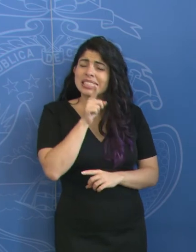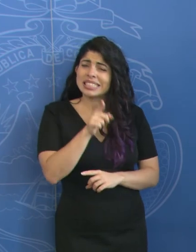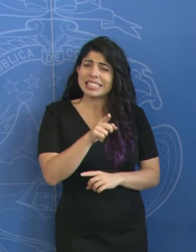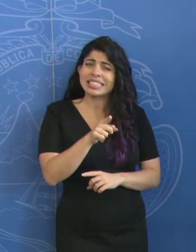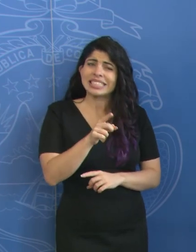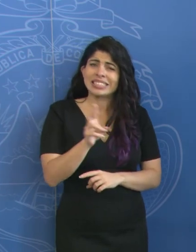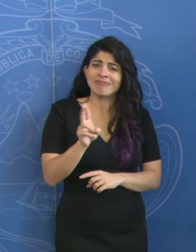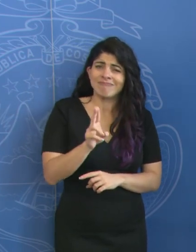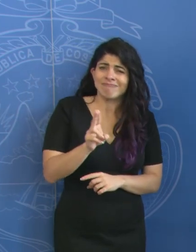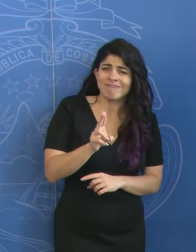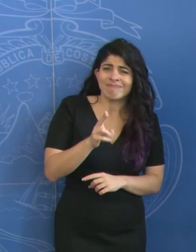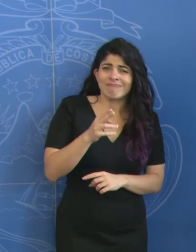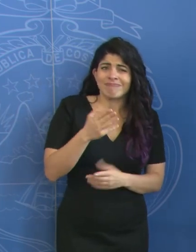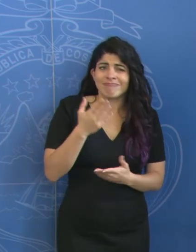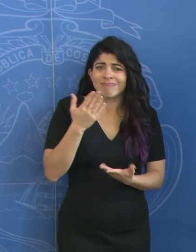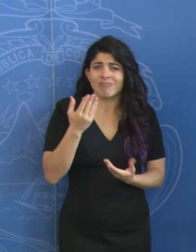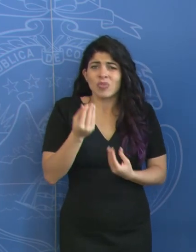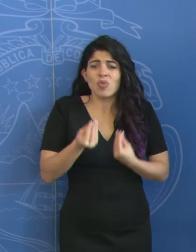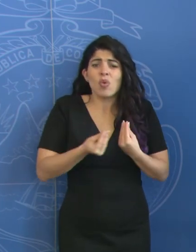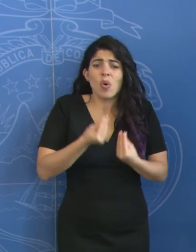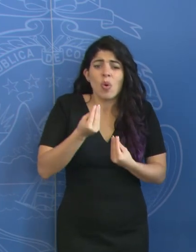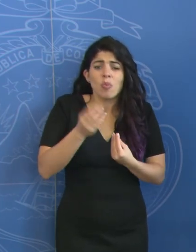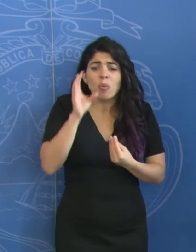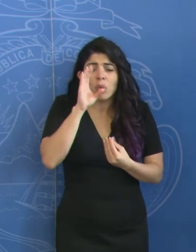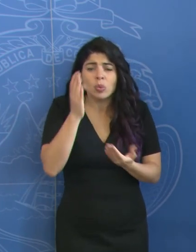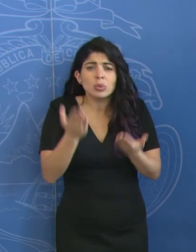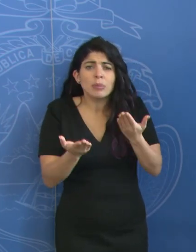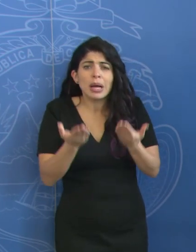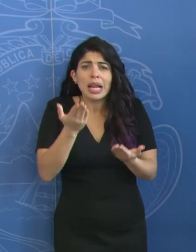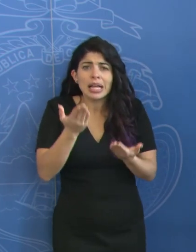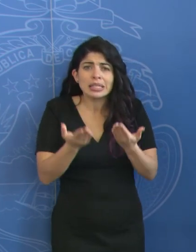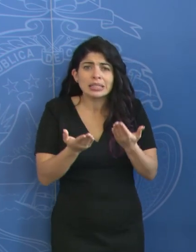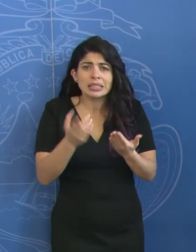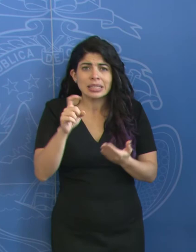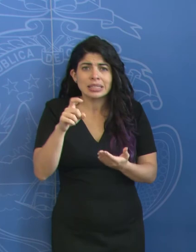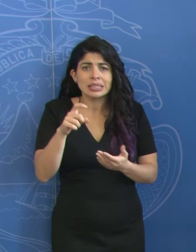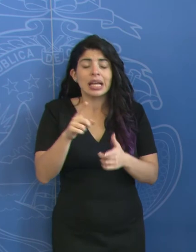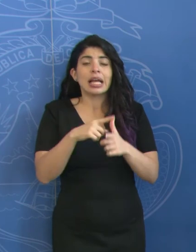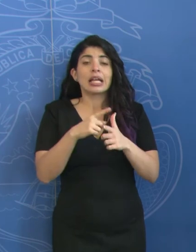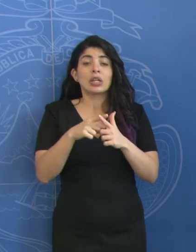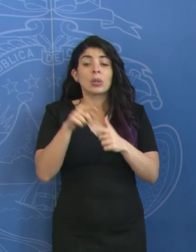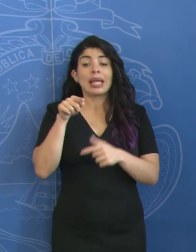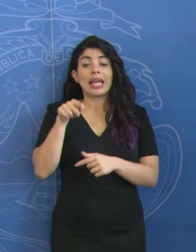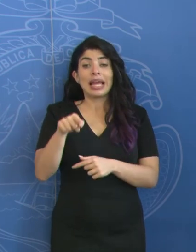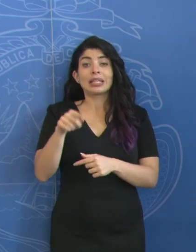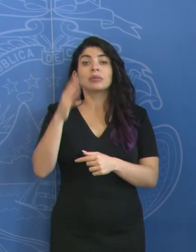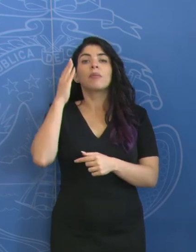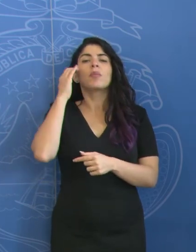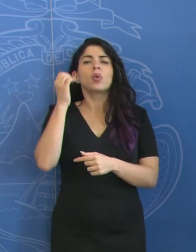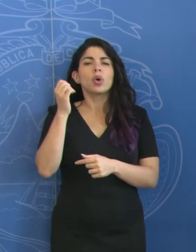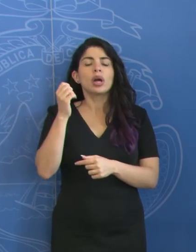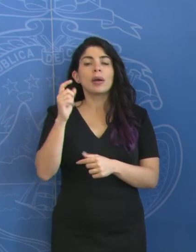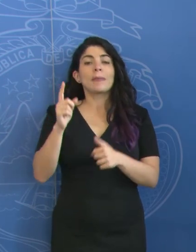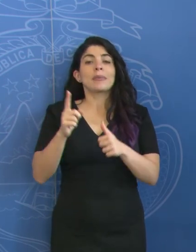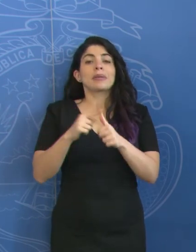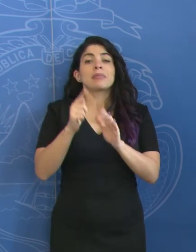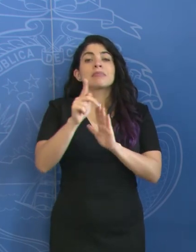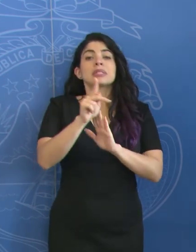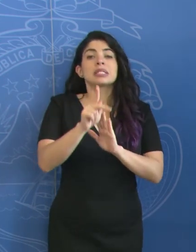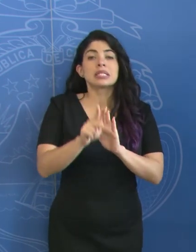es apremiante en razón de poder encontrar un mayor balance. Y eso también pasa por poner en la mesa un principio que es el de